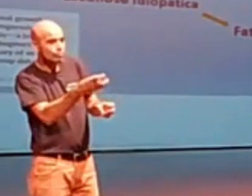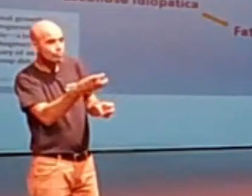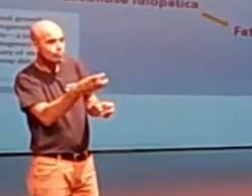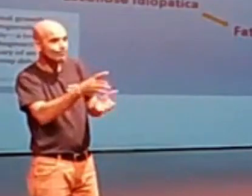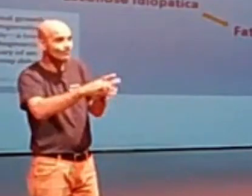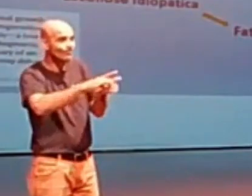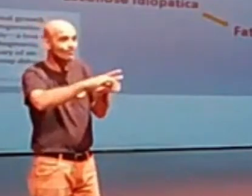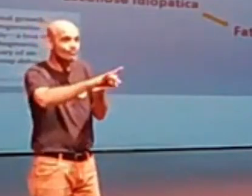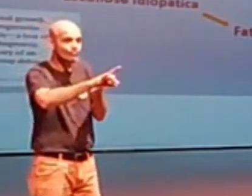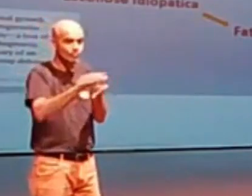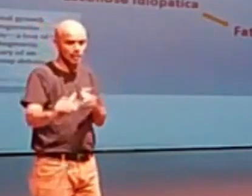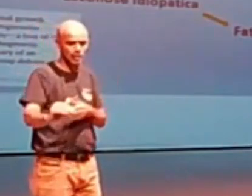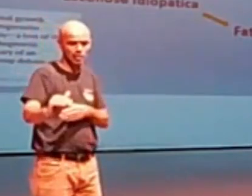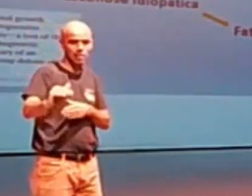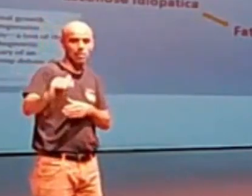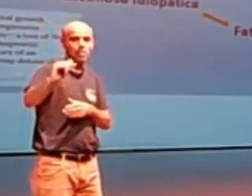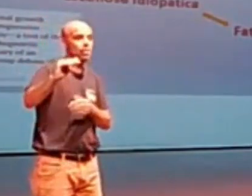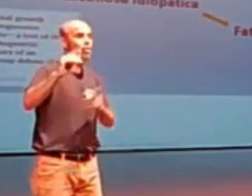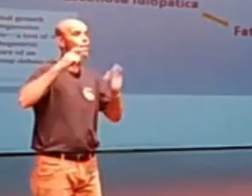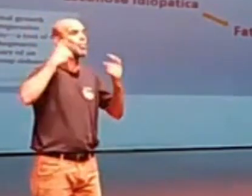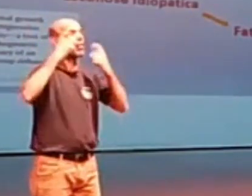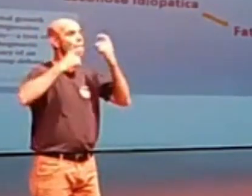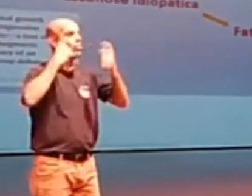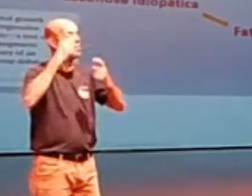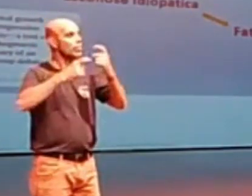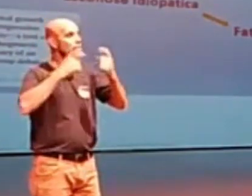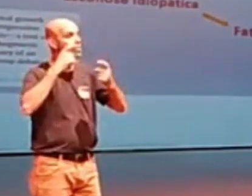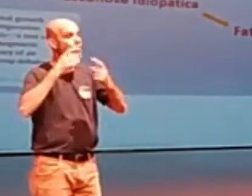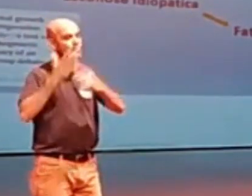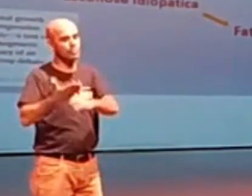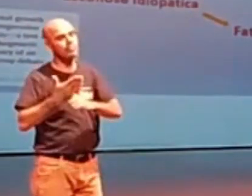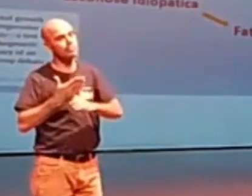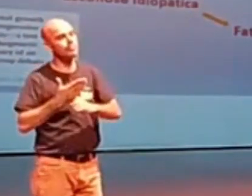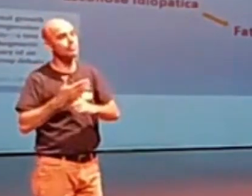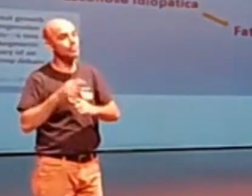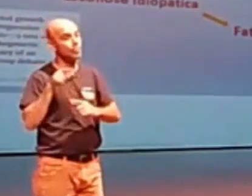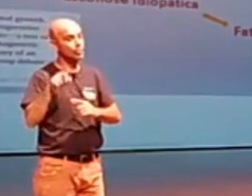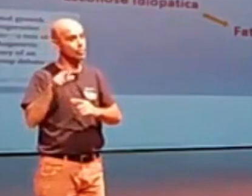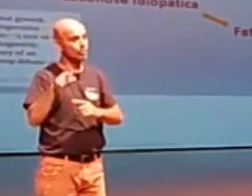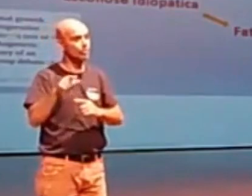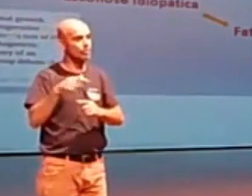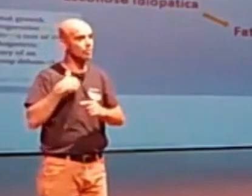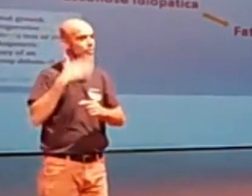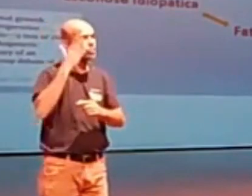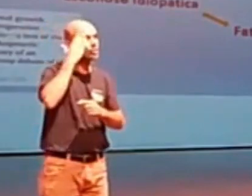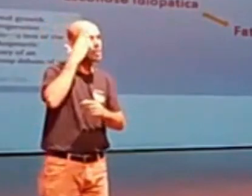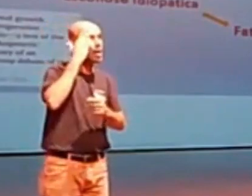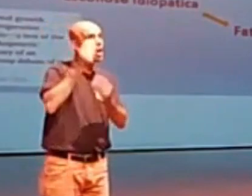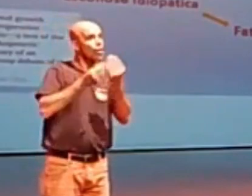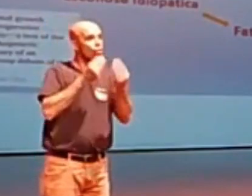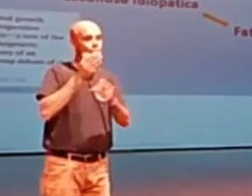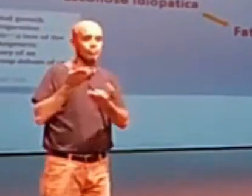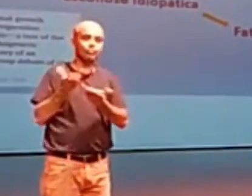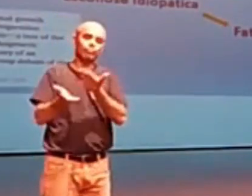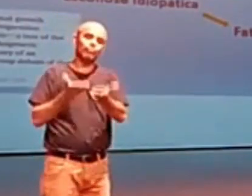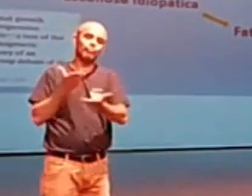inimigo, vamos falar assim, era um fator de preocupação, num fator a nosso favor. Se eu sei o que fazer ali, a gente vai poder ajudar